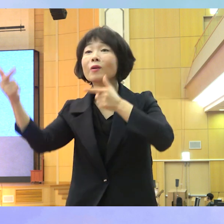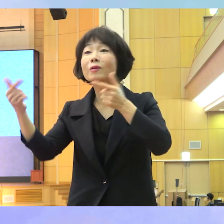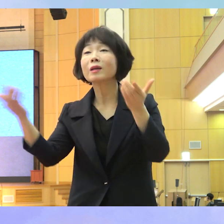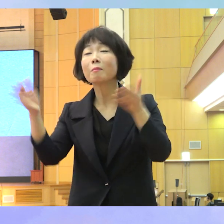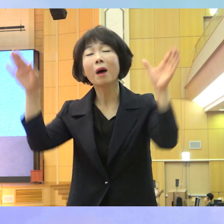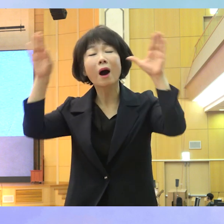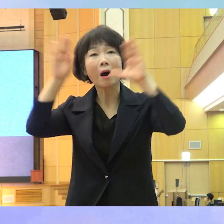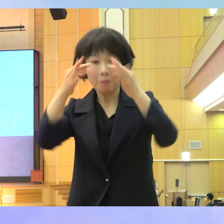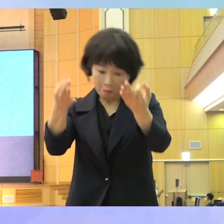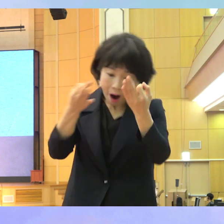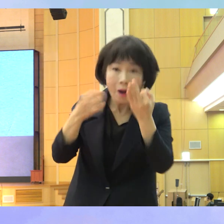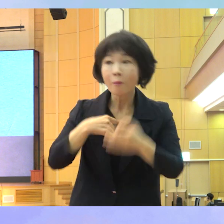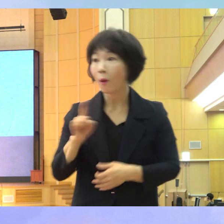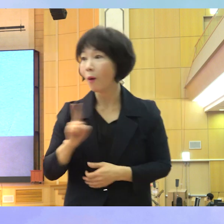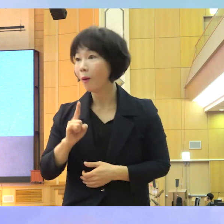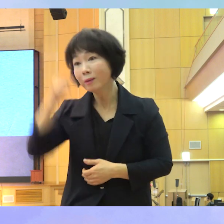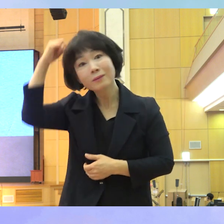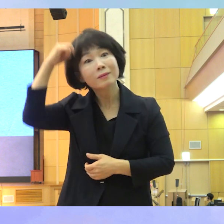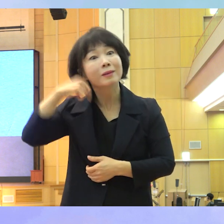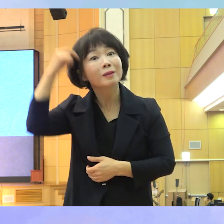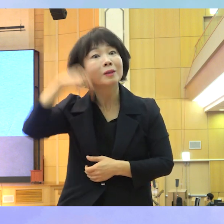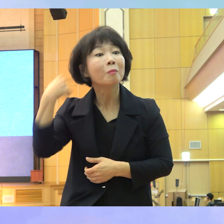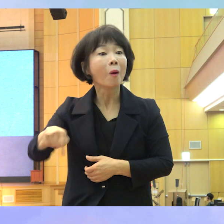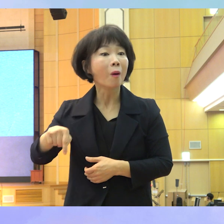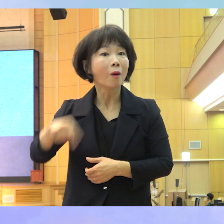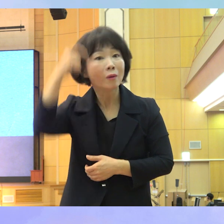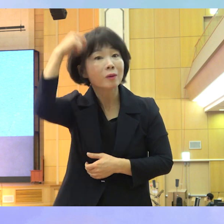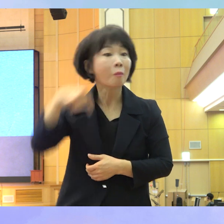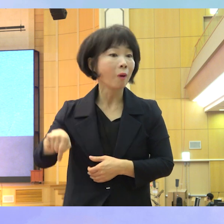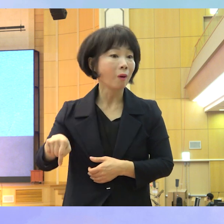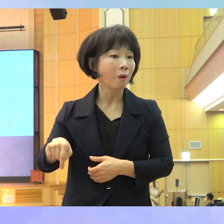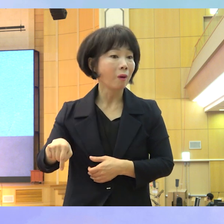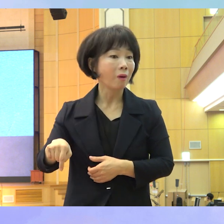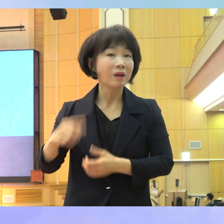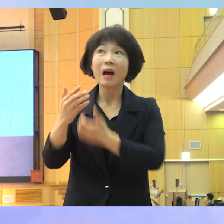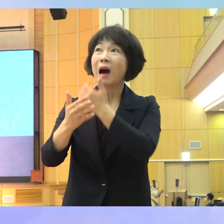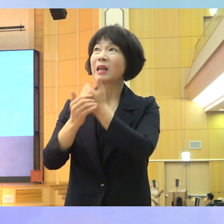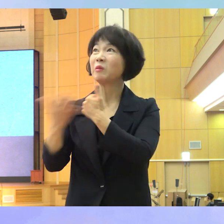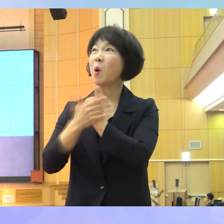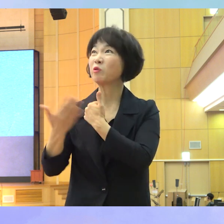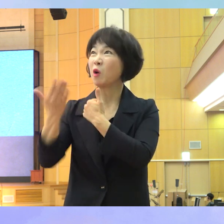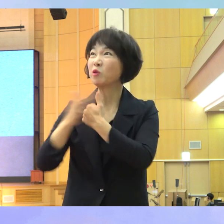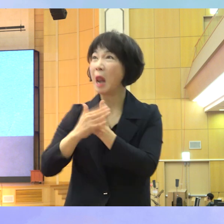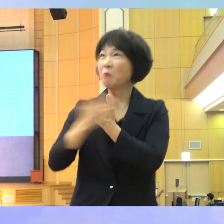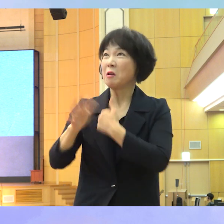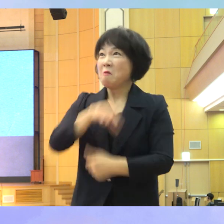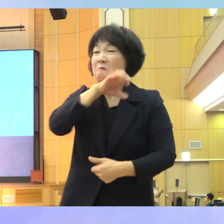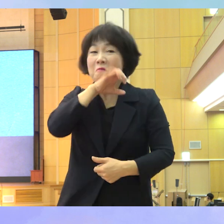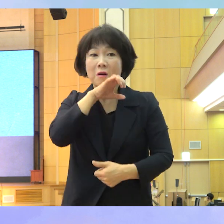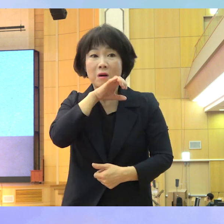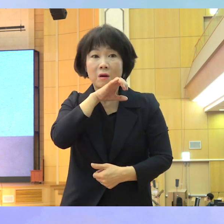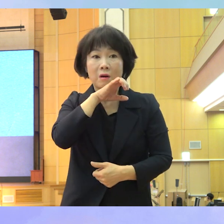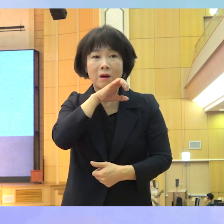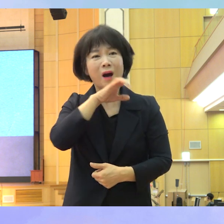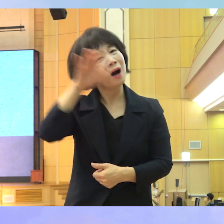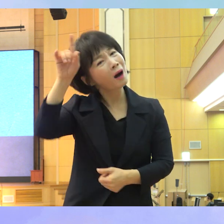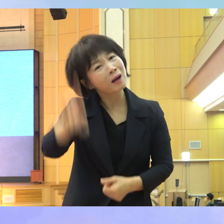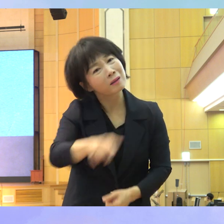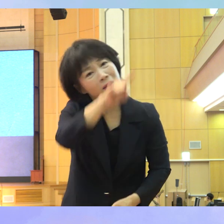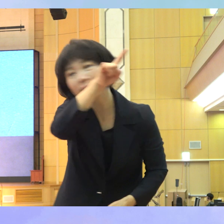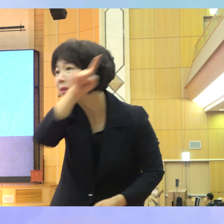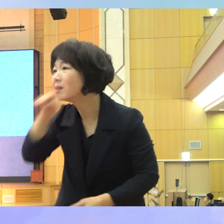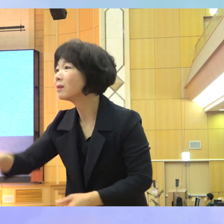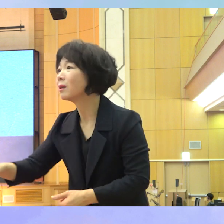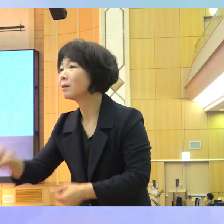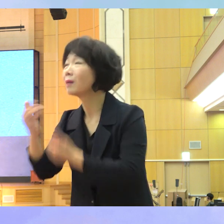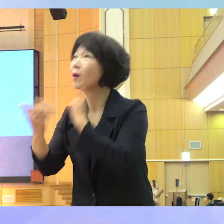어떤 느낌이세요? 왜 오늘 주님 이거 계약도 하나 못하게 해주셨고, 오늘 내가 좀 이렇게